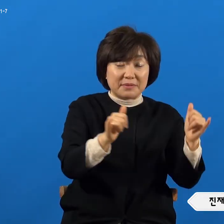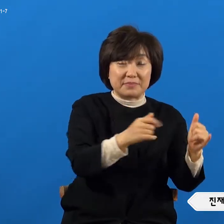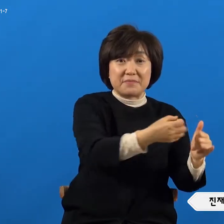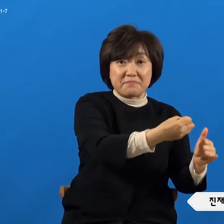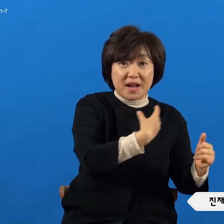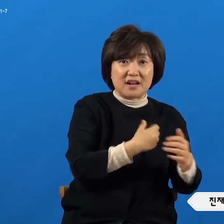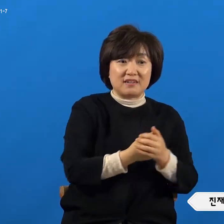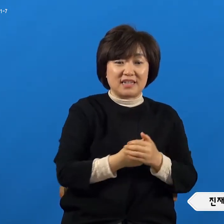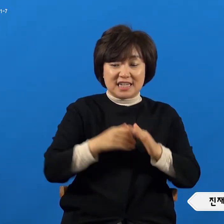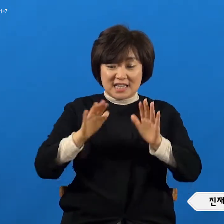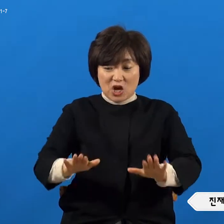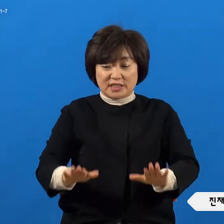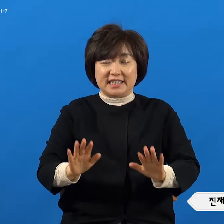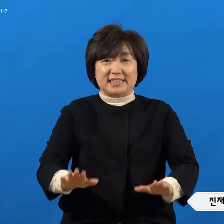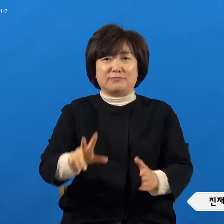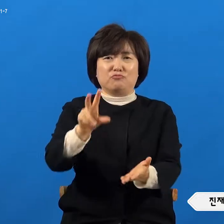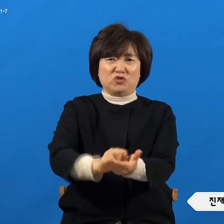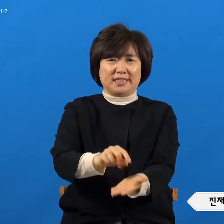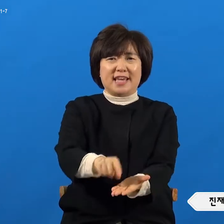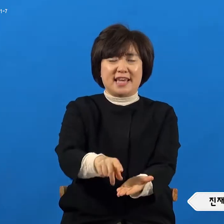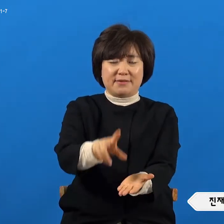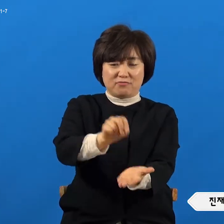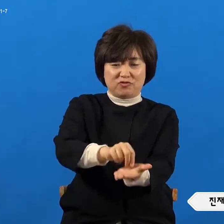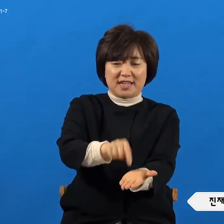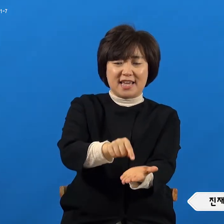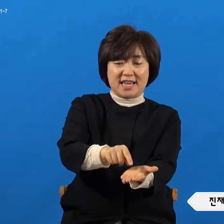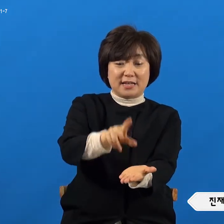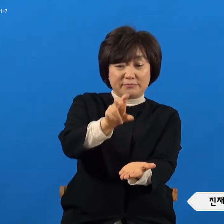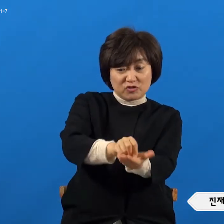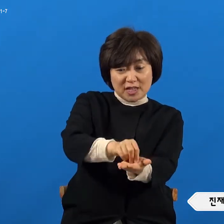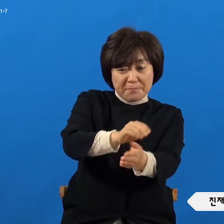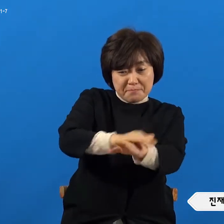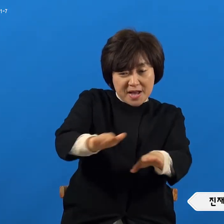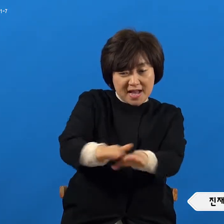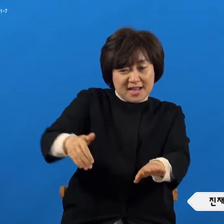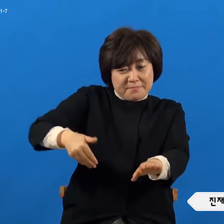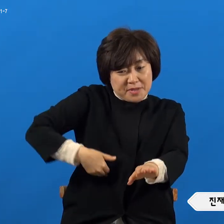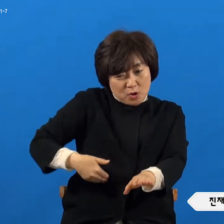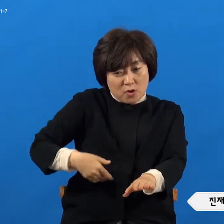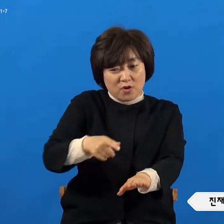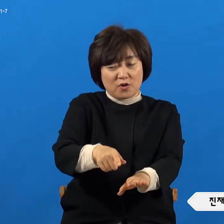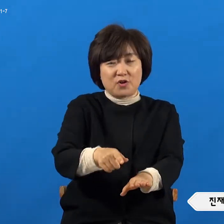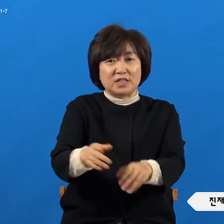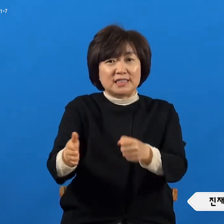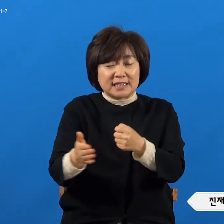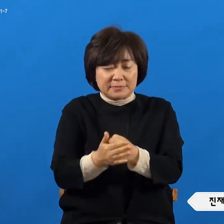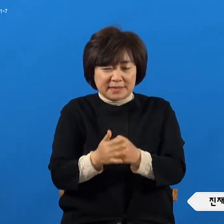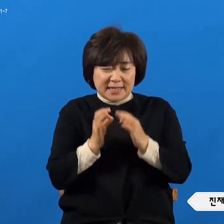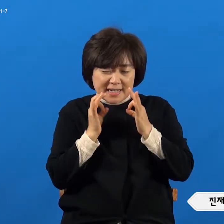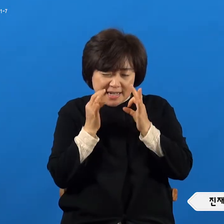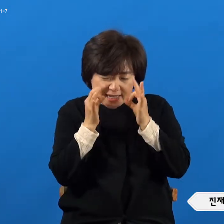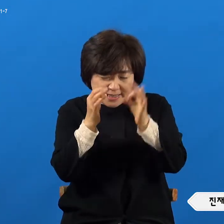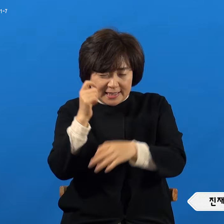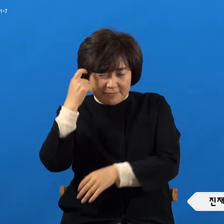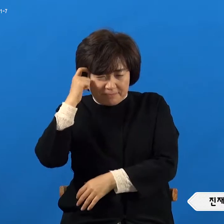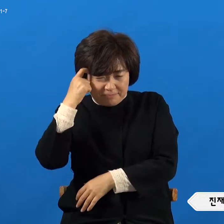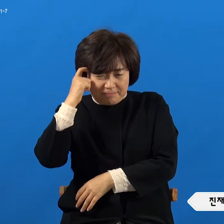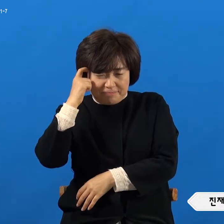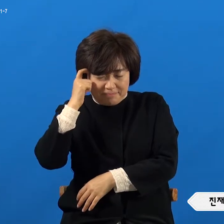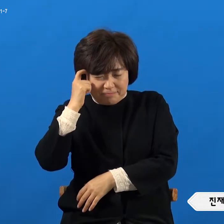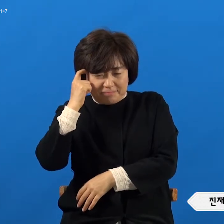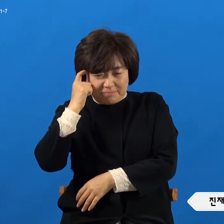사람들은 현재의 문제 때문이라고 이야기합니다. 문제의 필요성에 대해서 절실하게 느끼다가